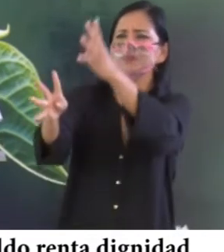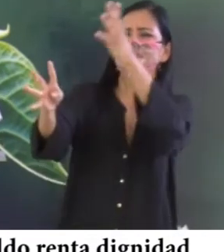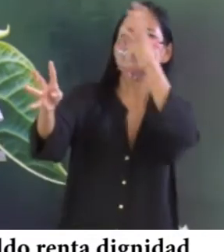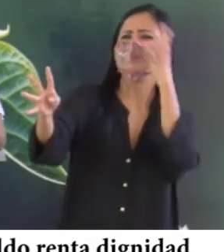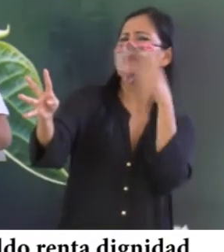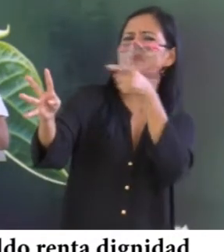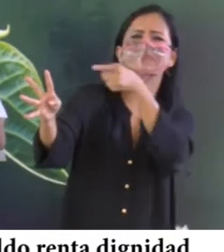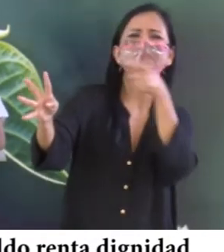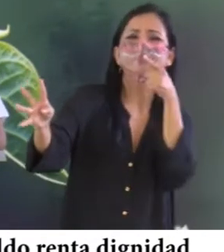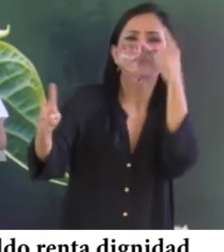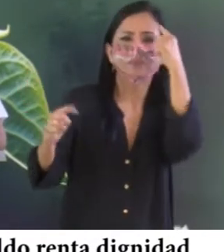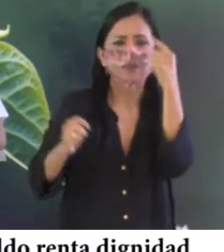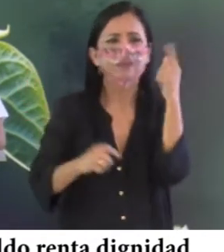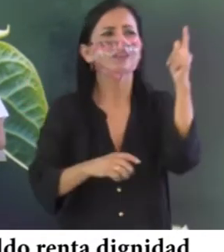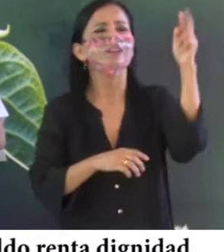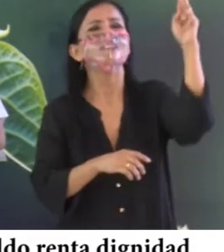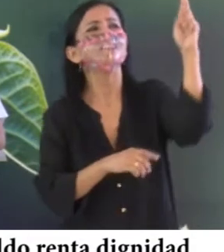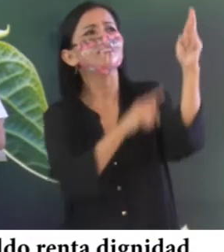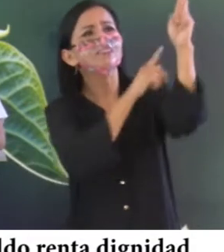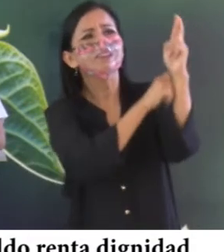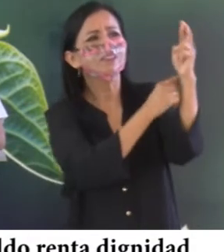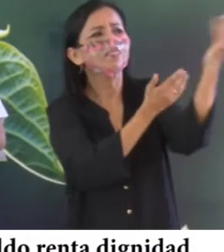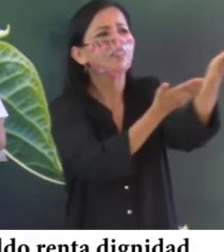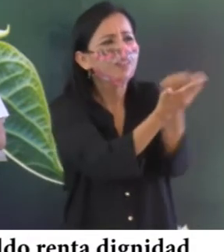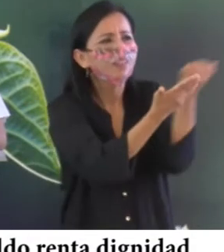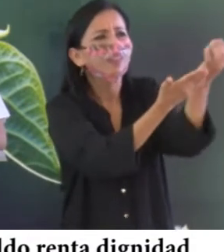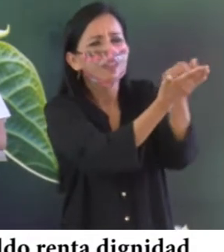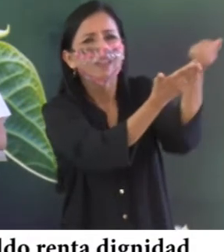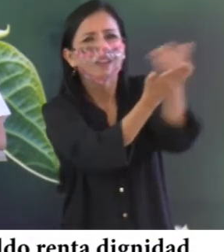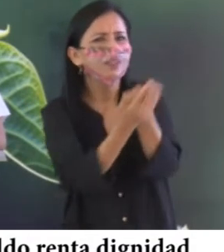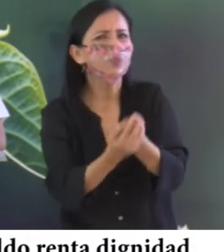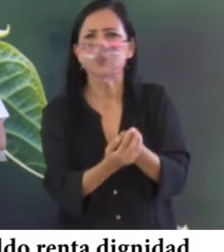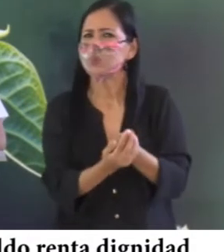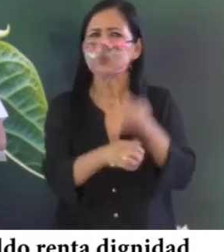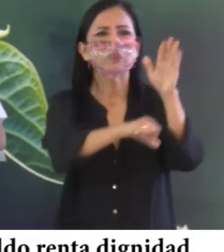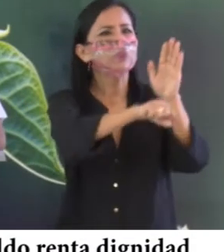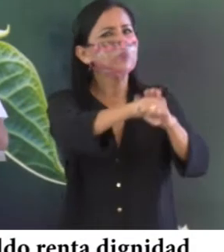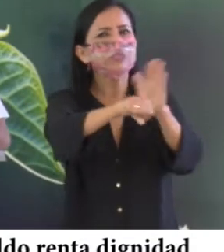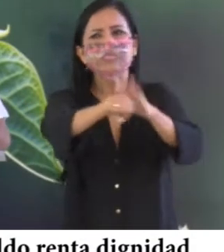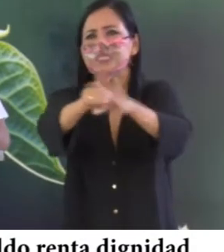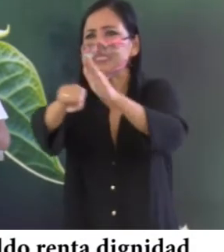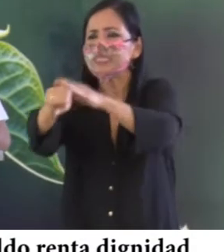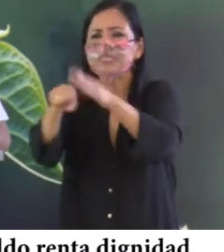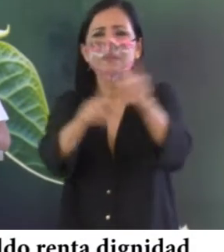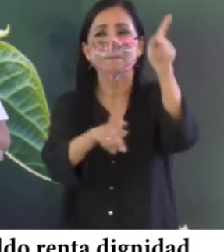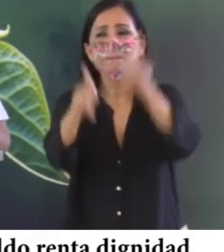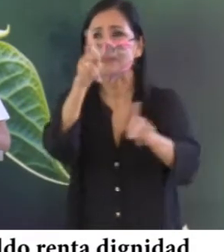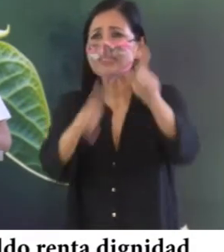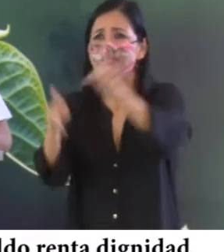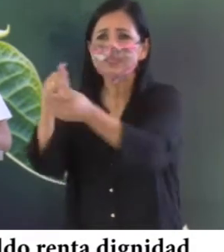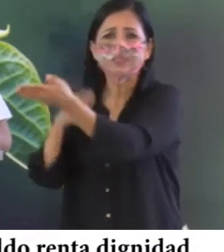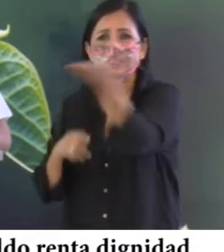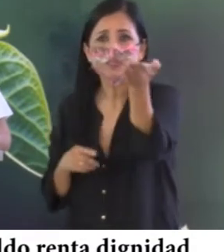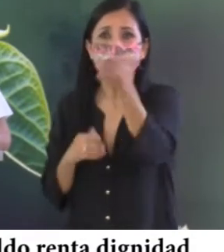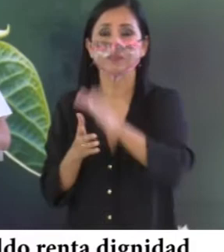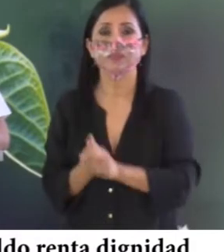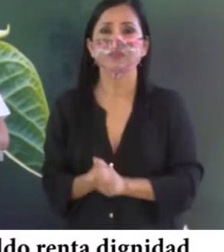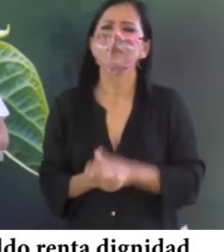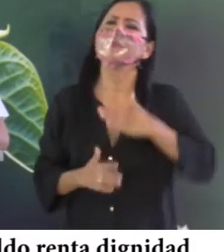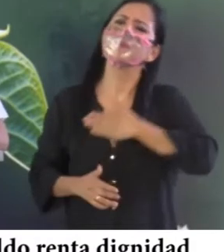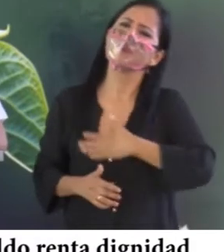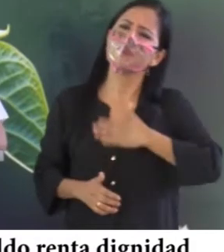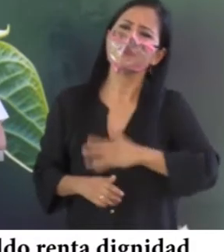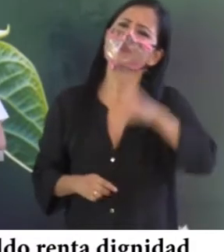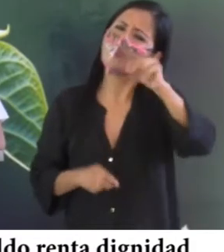poder cobrar este beneficio. Queremos exhortar a la población a no